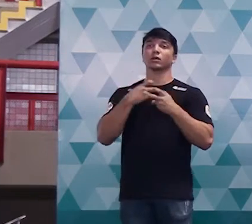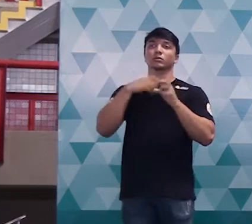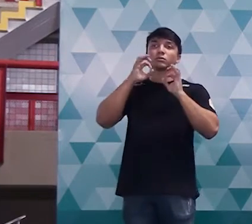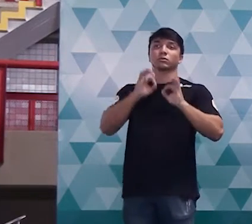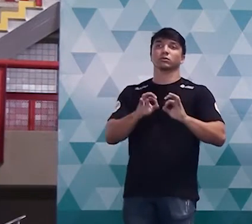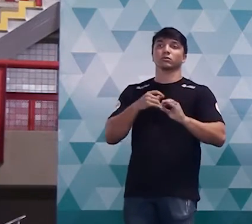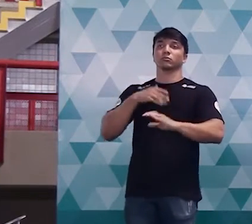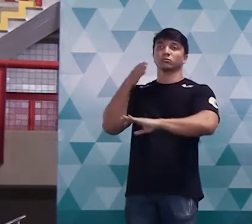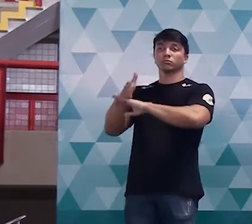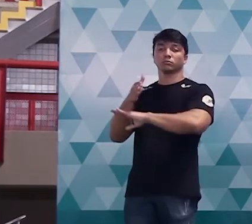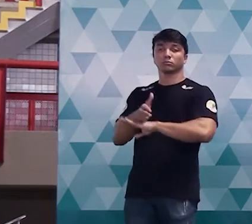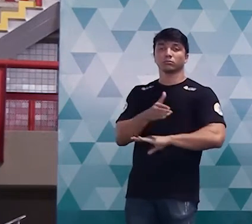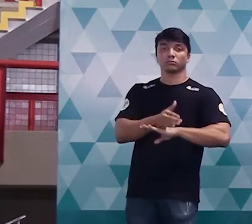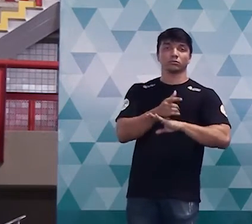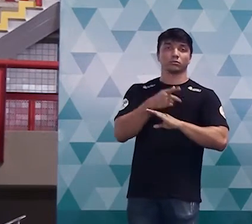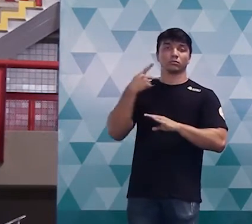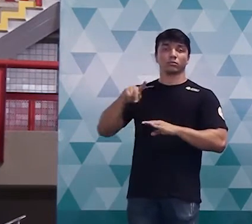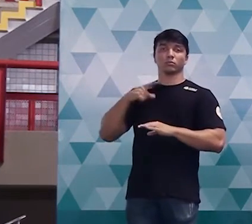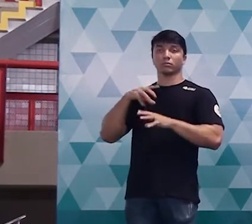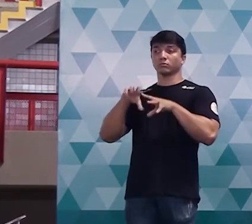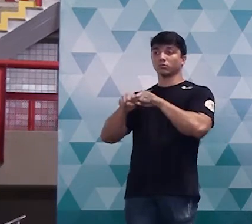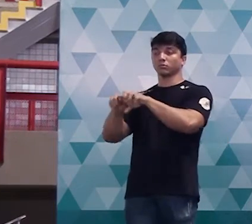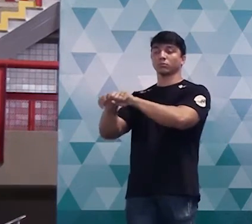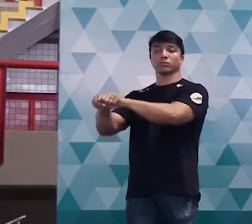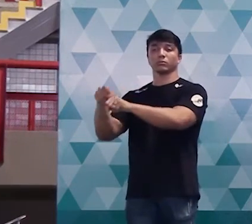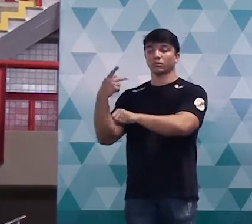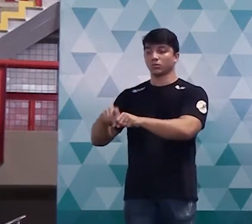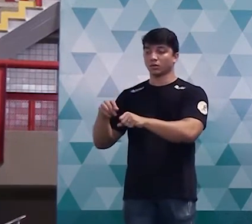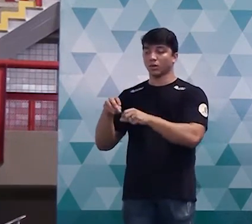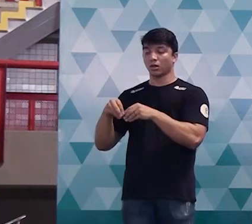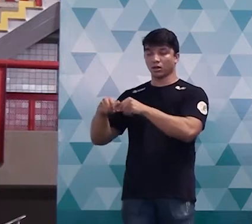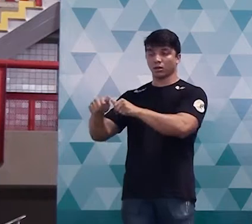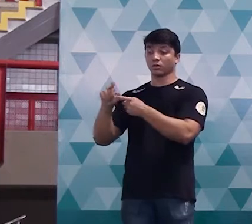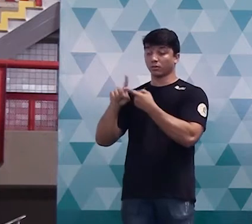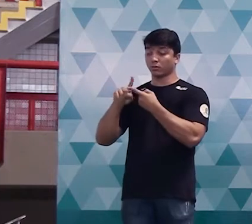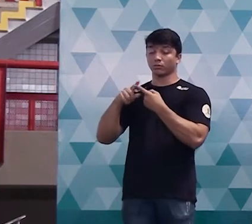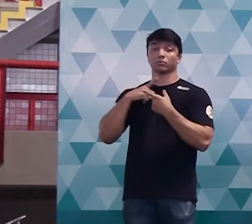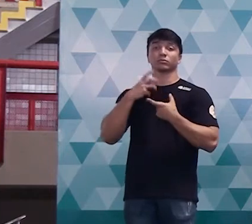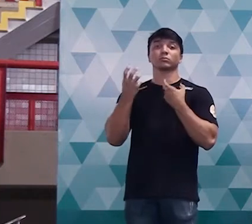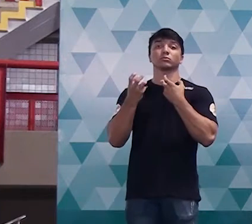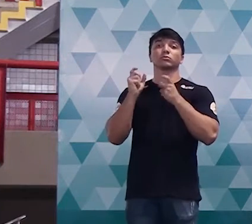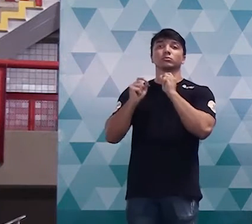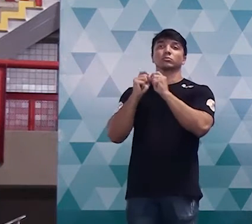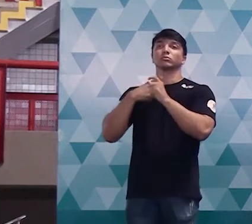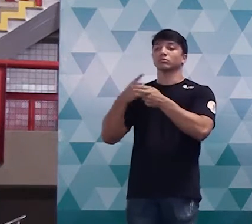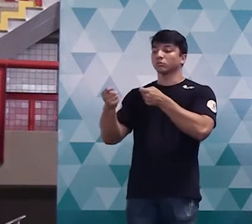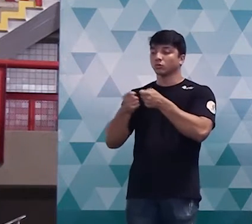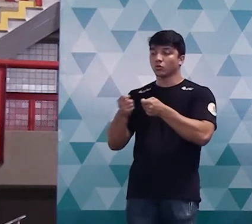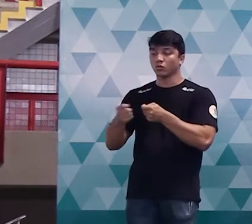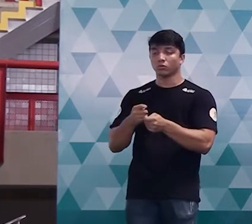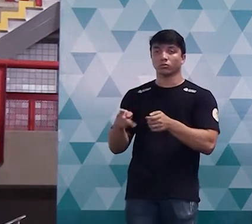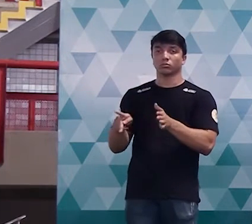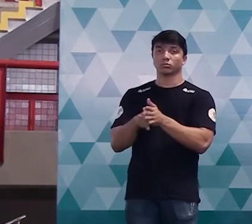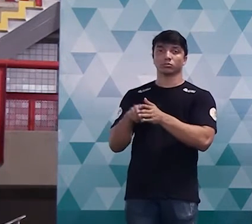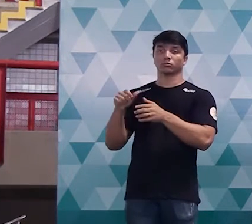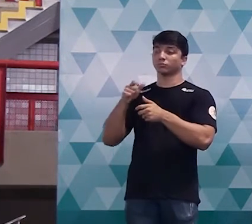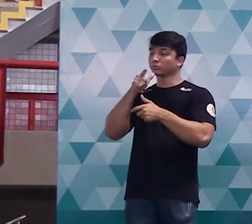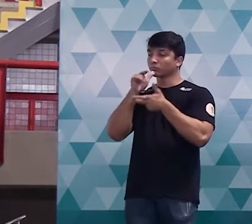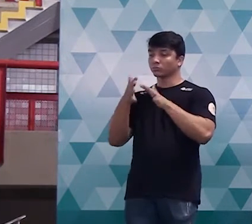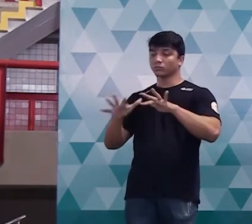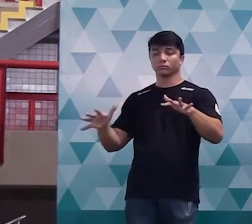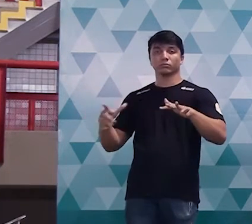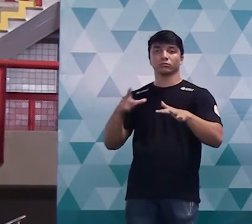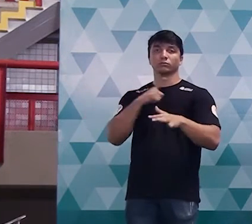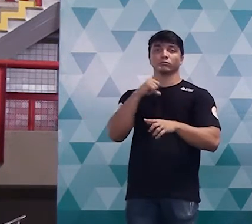uma participação na exploração dessas terras, mas não só isso, garantir o controle das rotas marítimas que